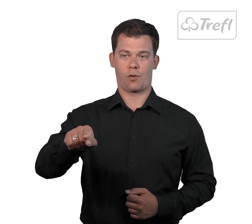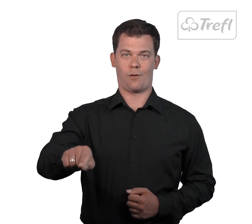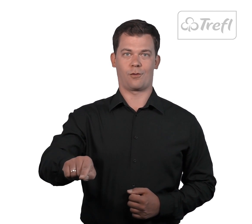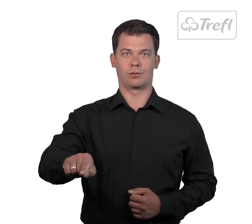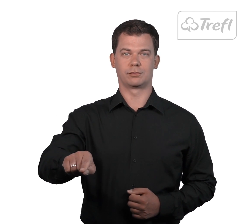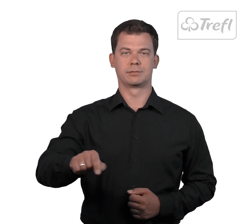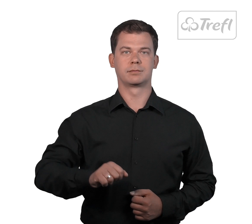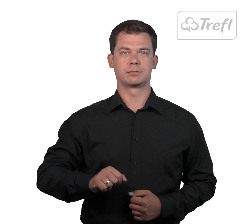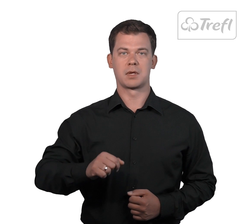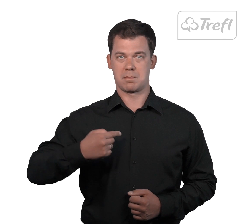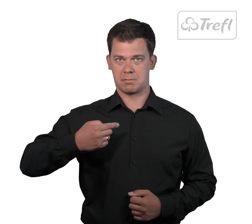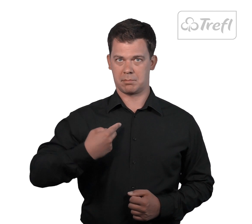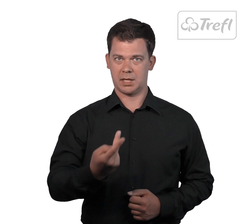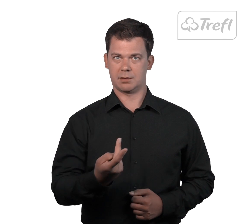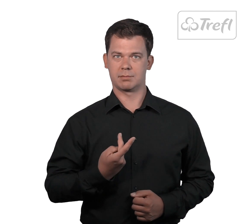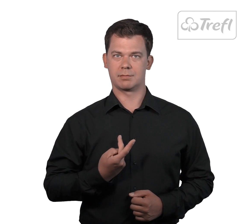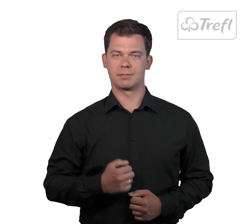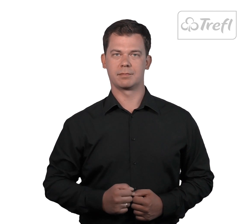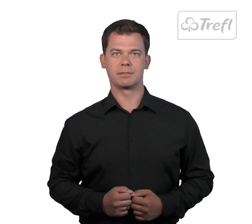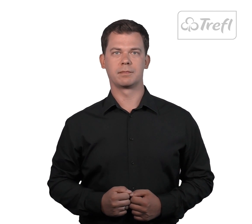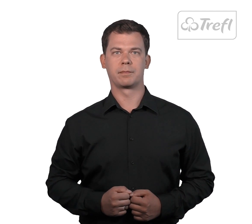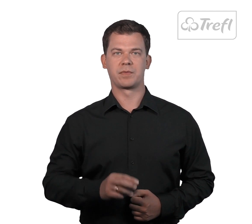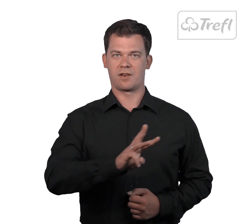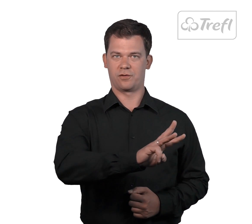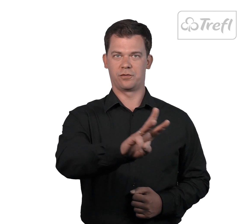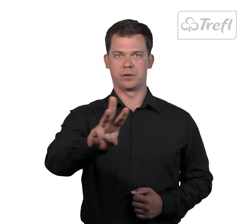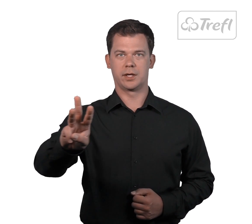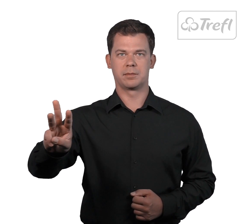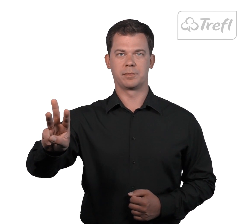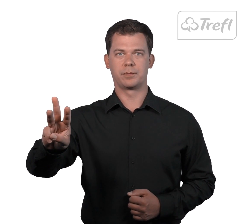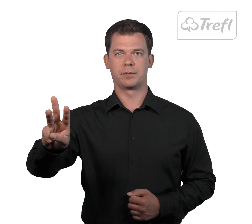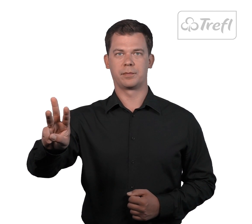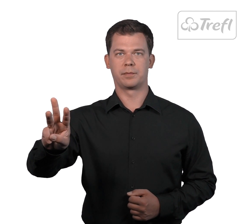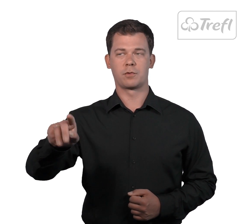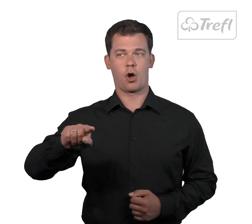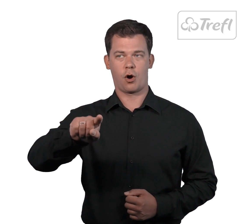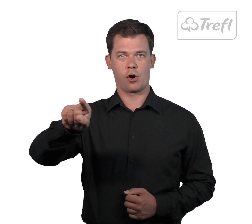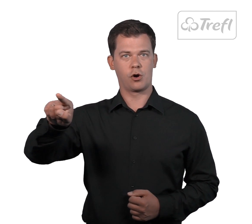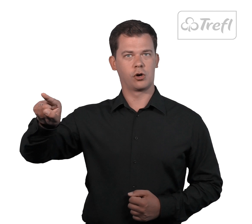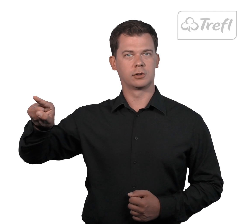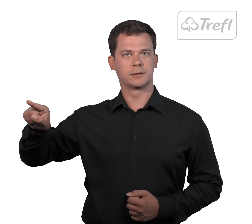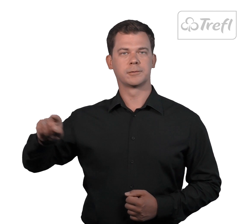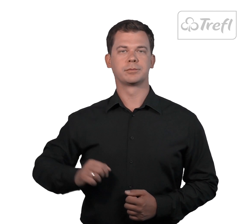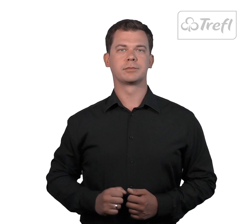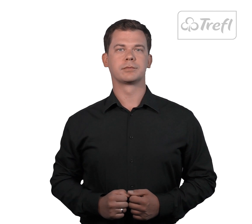Ono, my, wy, oni.